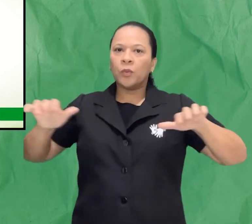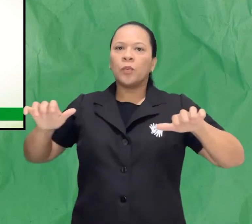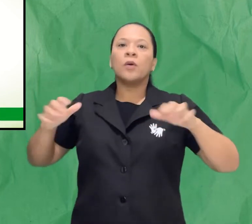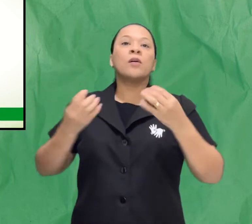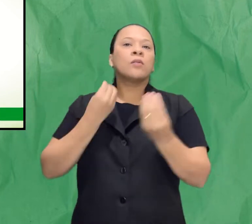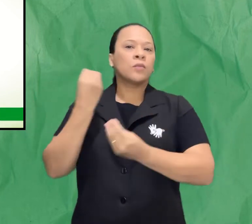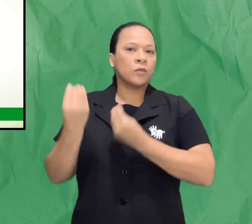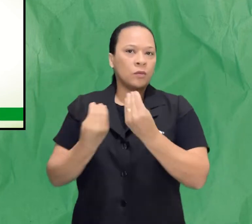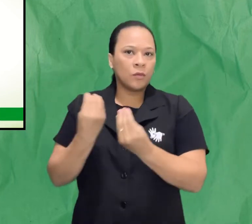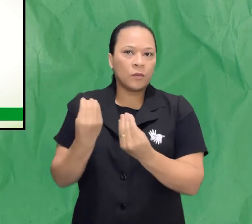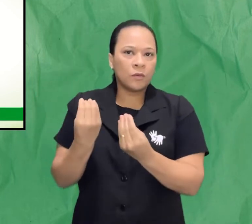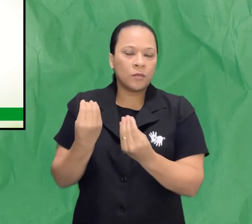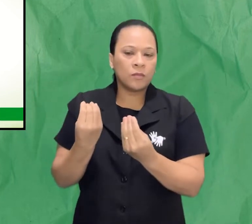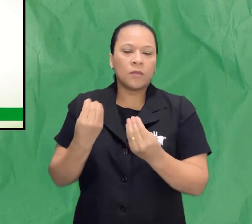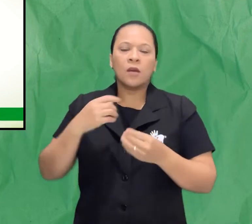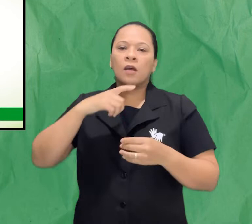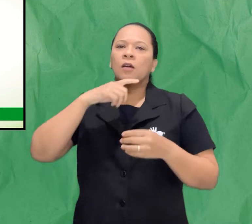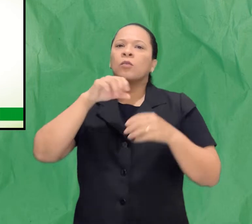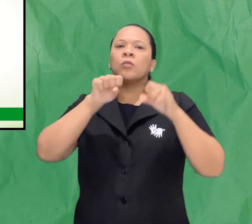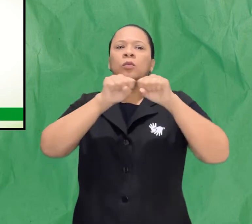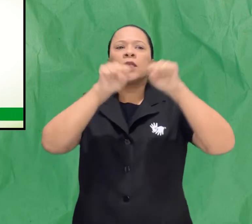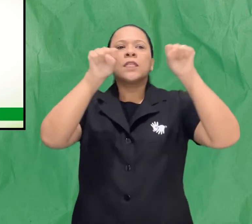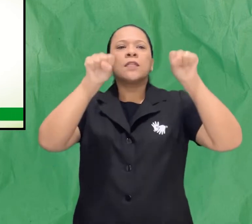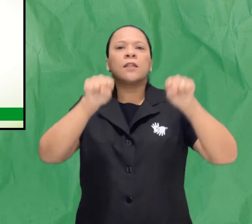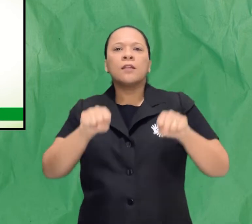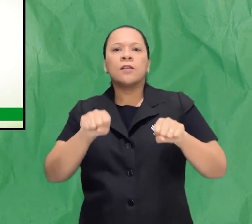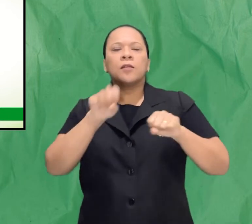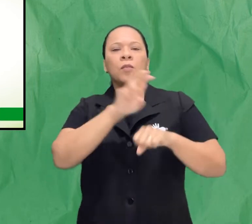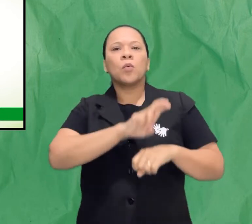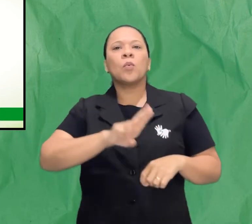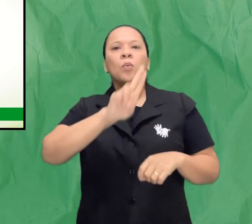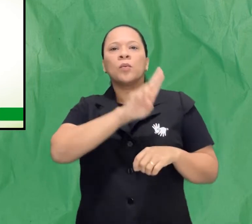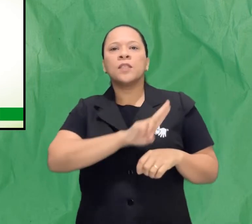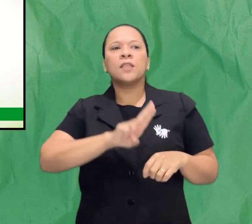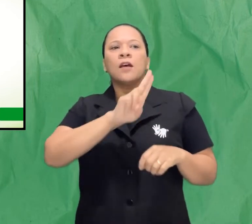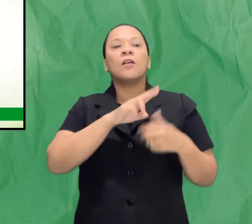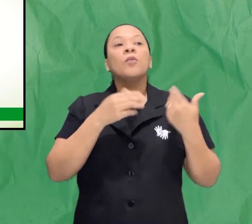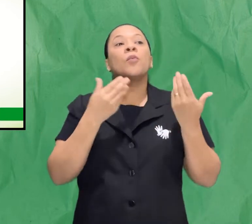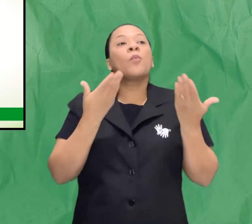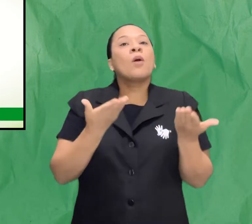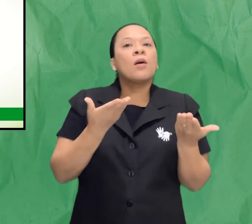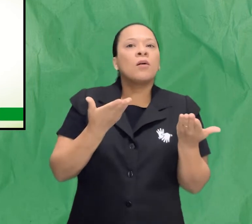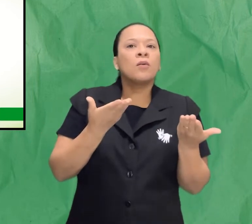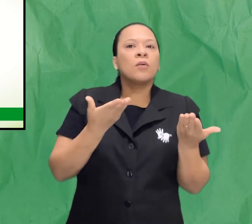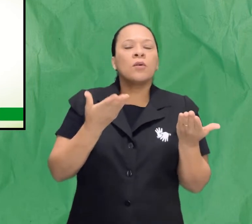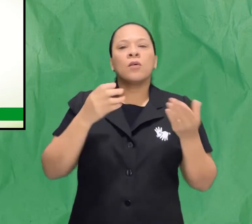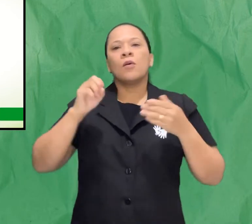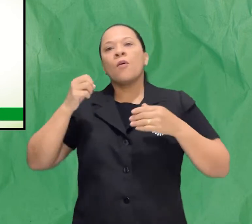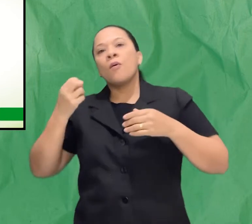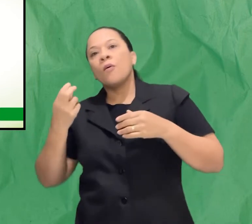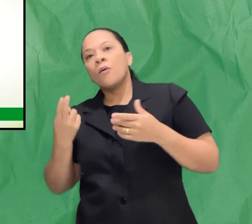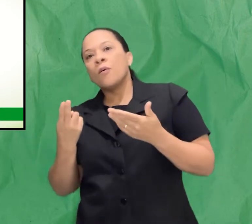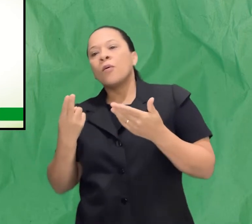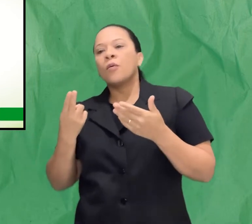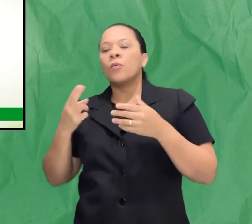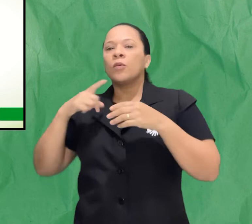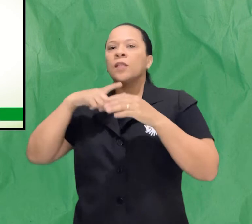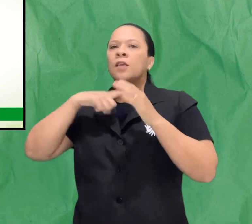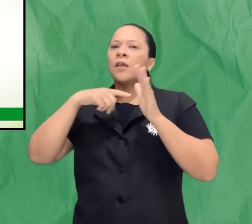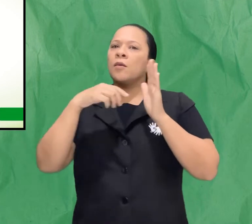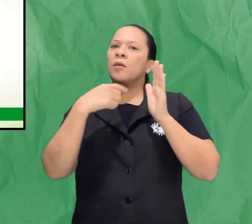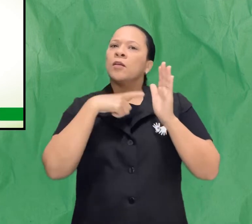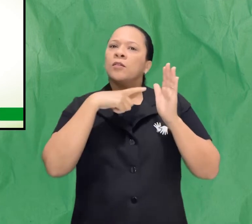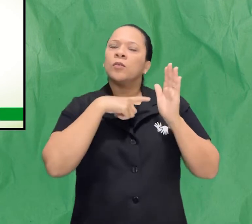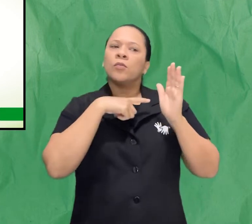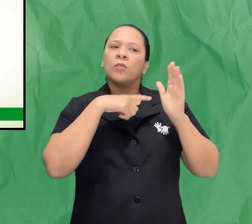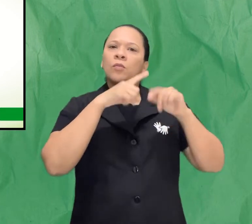saber qual o sistema que eu estou utilizando e quais são os meus recursos do meu